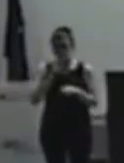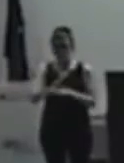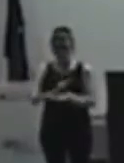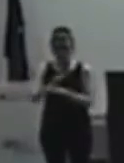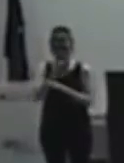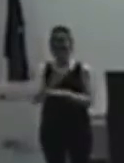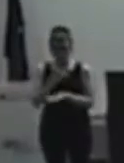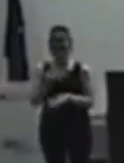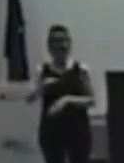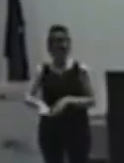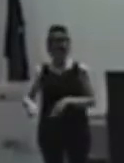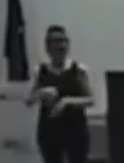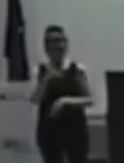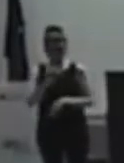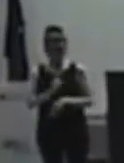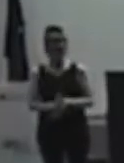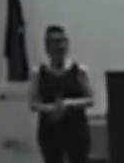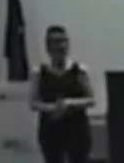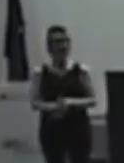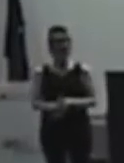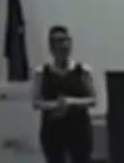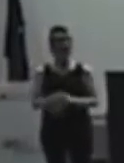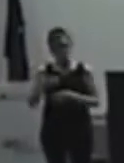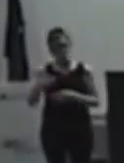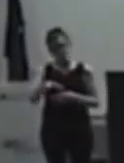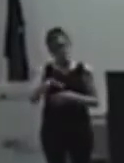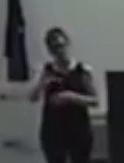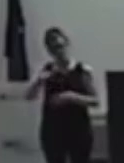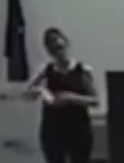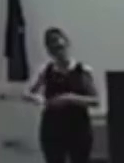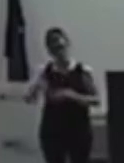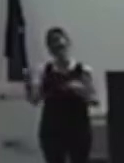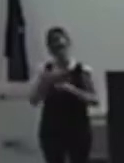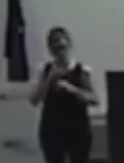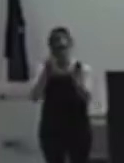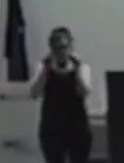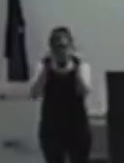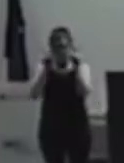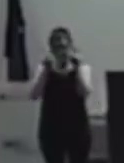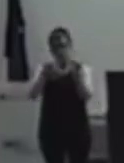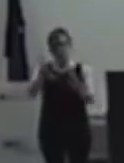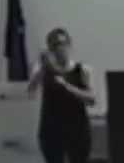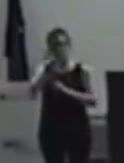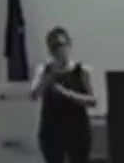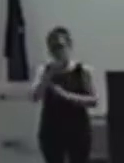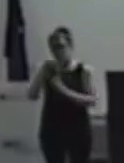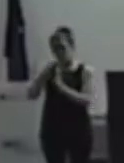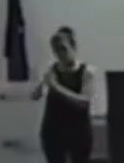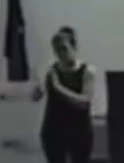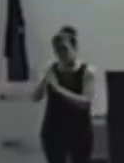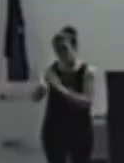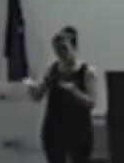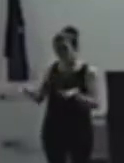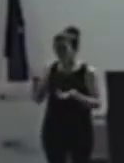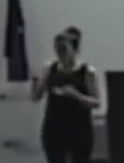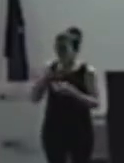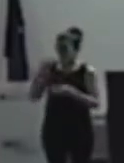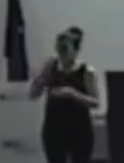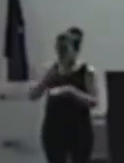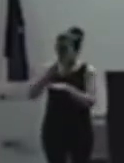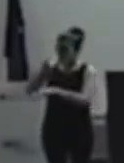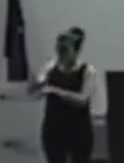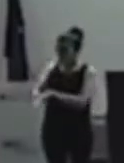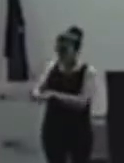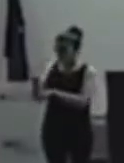porque no lo entiende, a no ser que lo vea. No, cariño, mira, es porque así ya no tengo que ir al colegio y sacarte cuando estás en